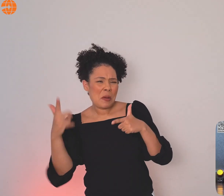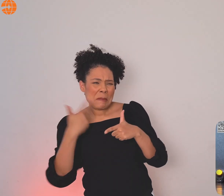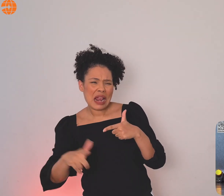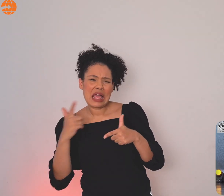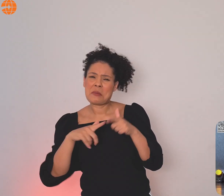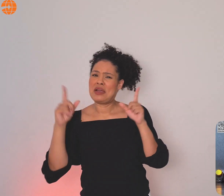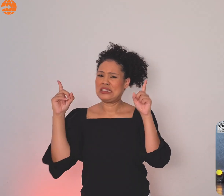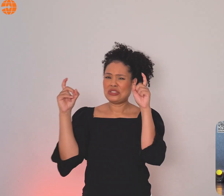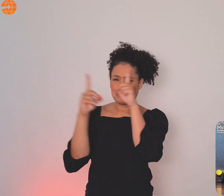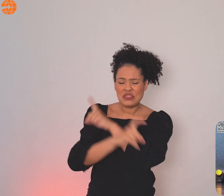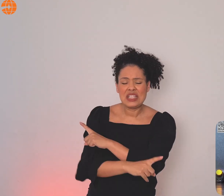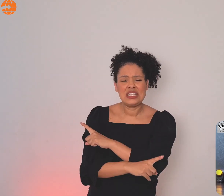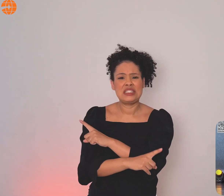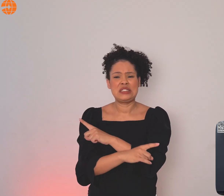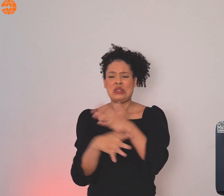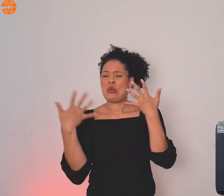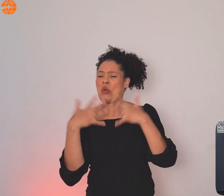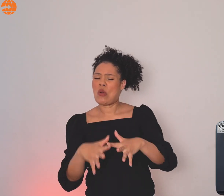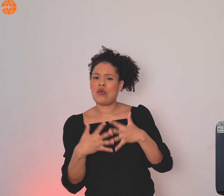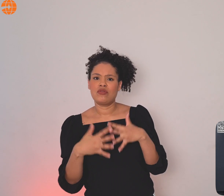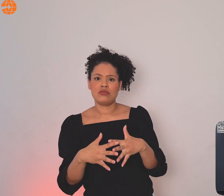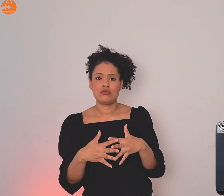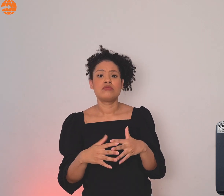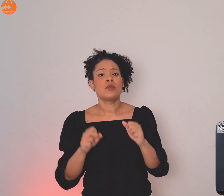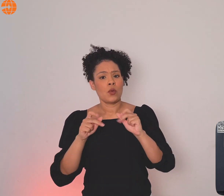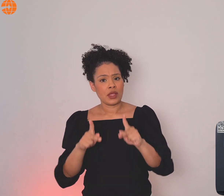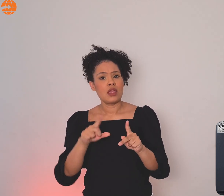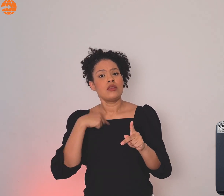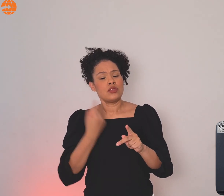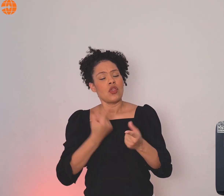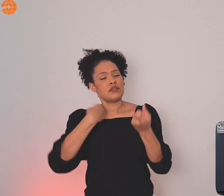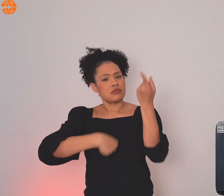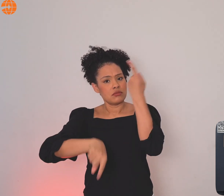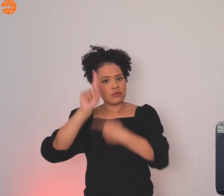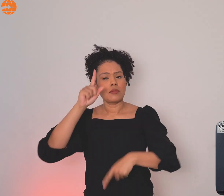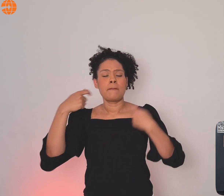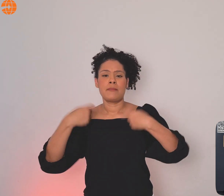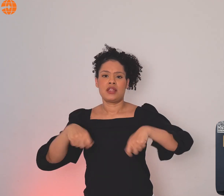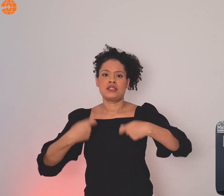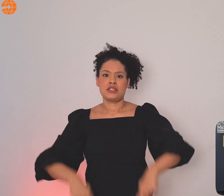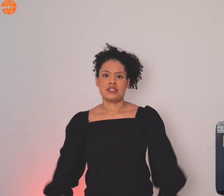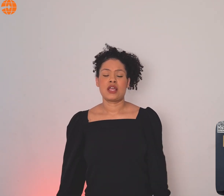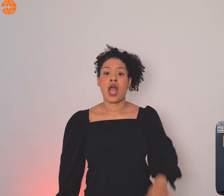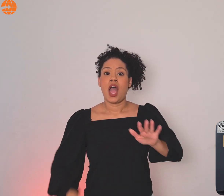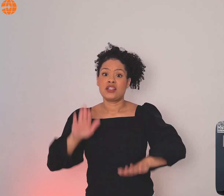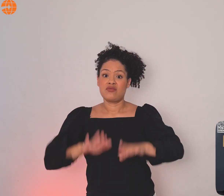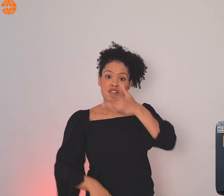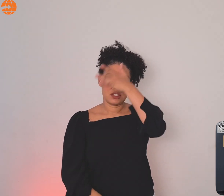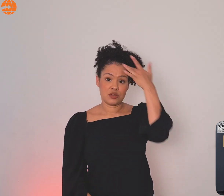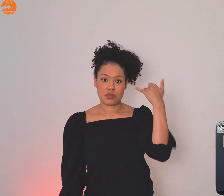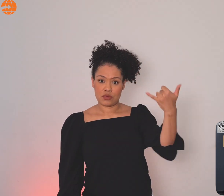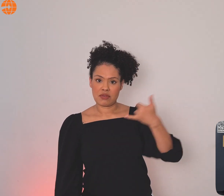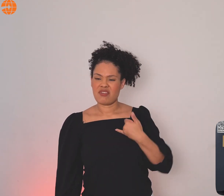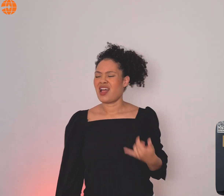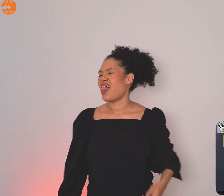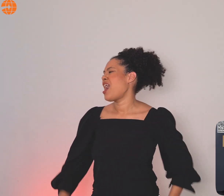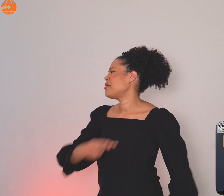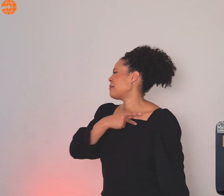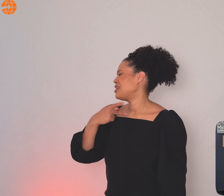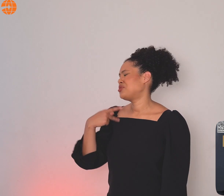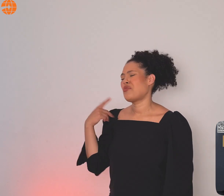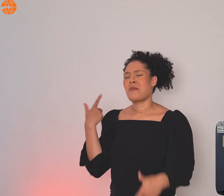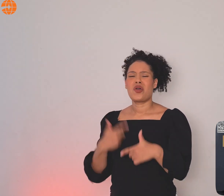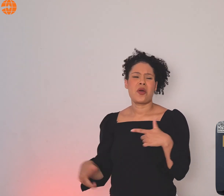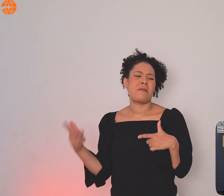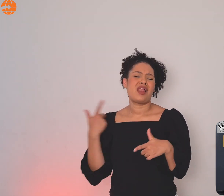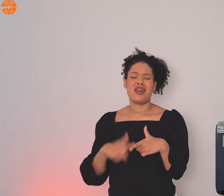Algumas pessoas dizem: eu não posso avançar. Por quê? Porque eu estou com muito problema, pastor. Dá